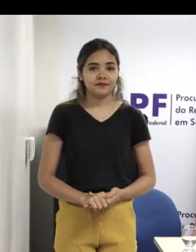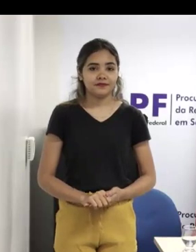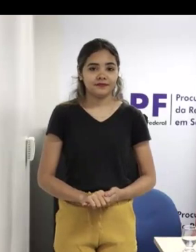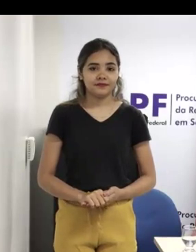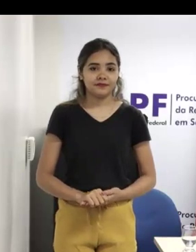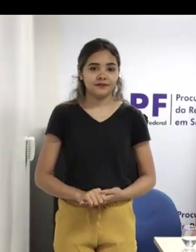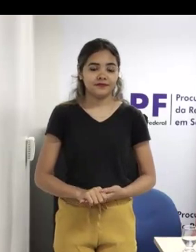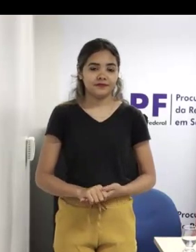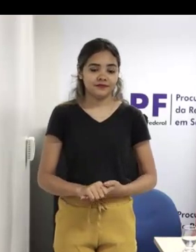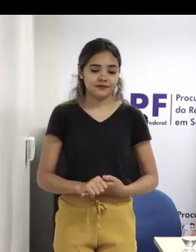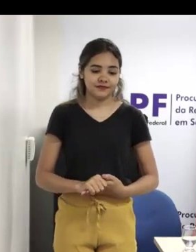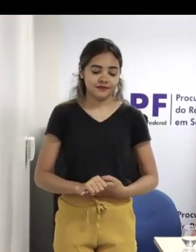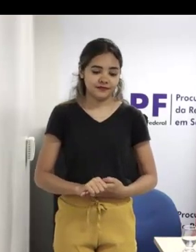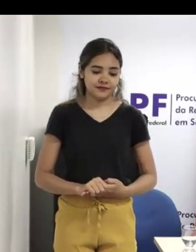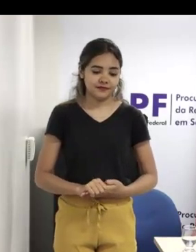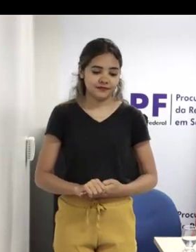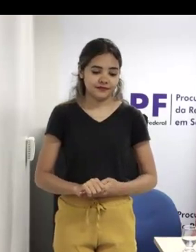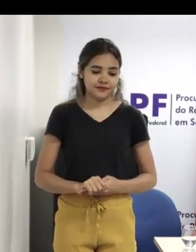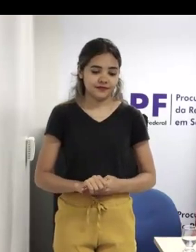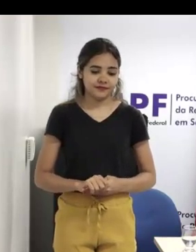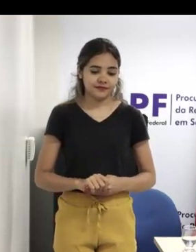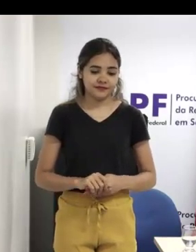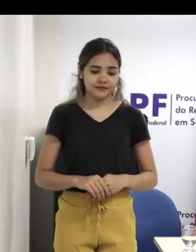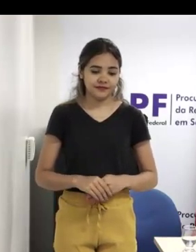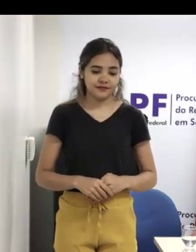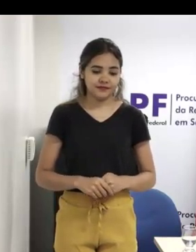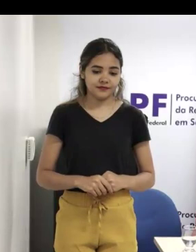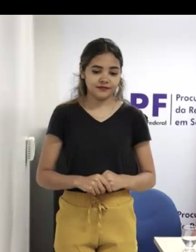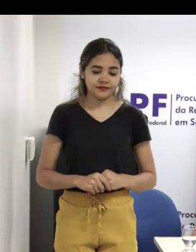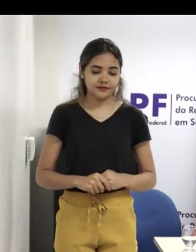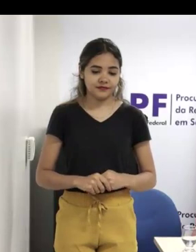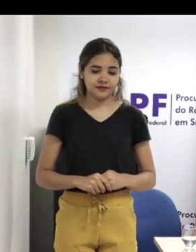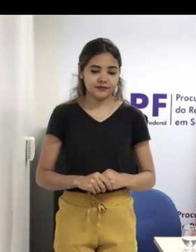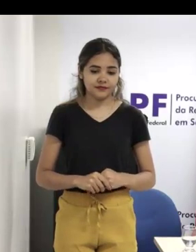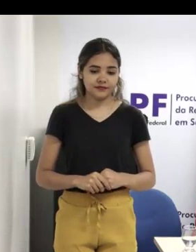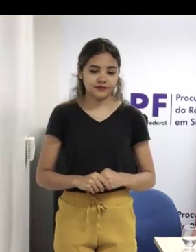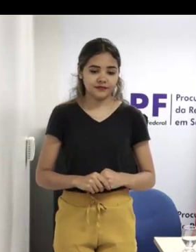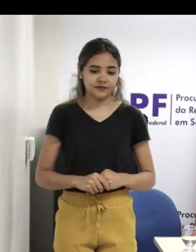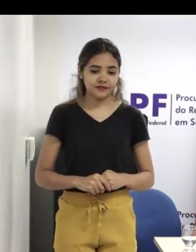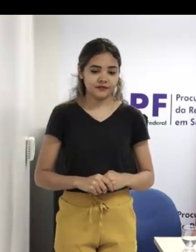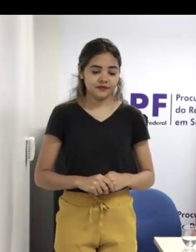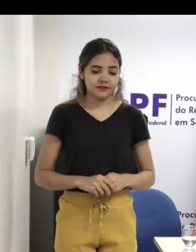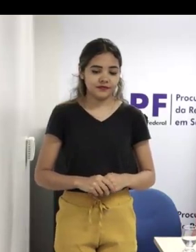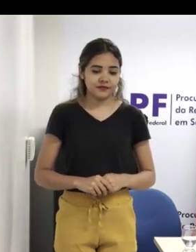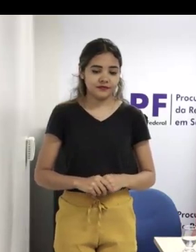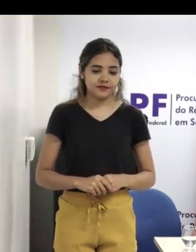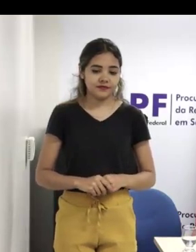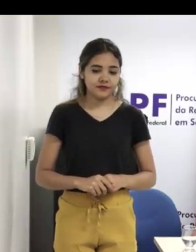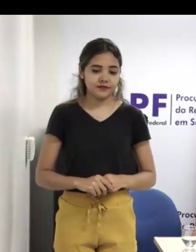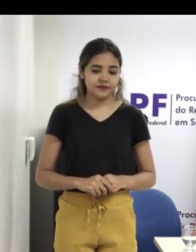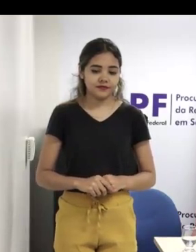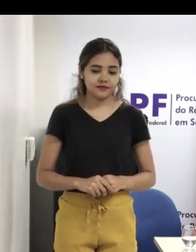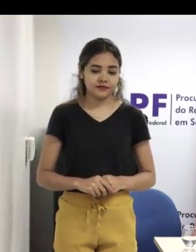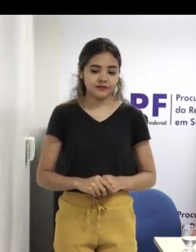que sabe que gente tá sempre atrás cobra nós o ministério público estadual e também eh contamos com esse papel do do